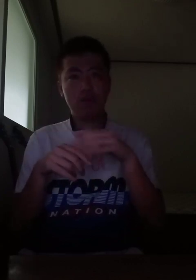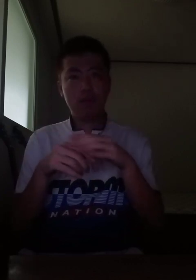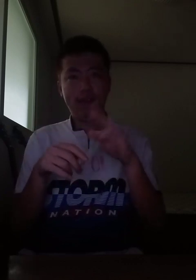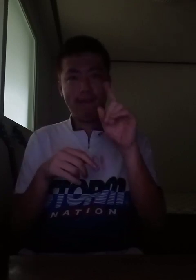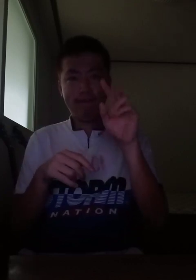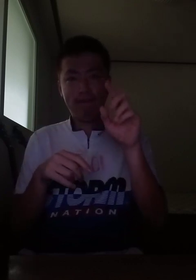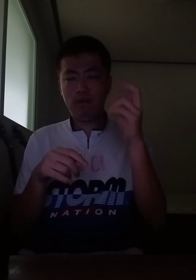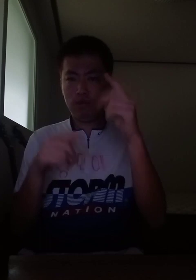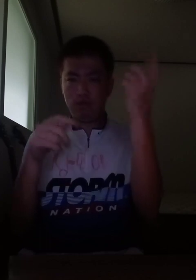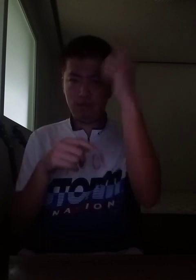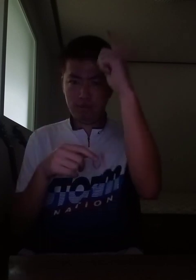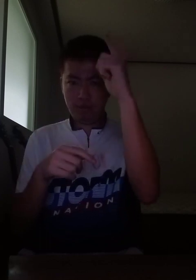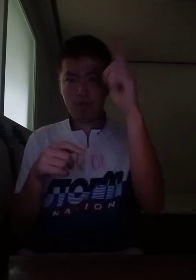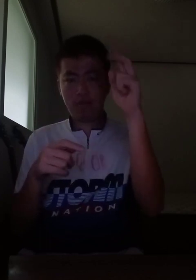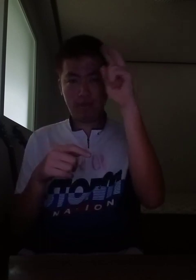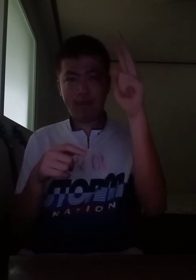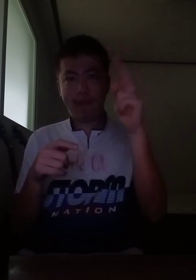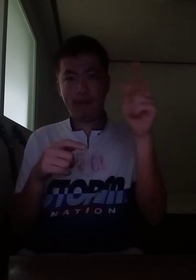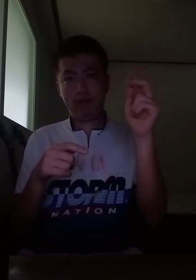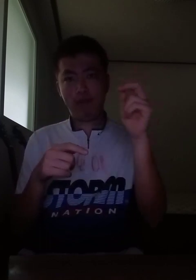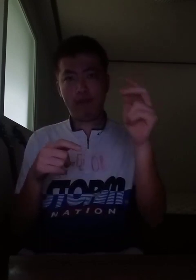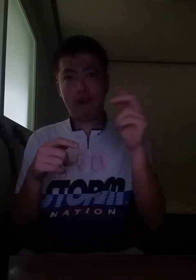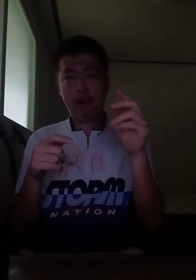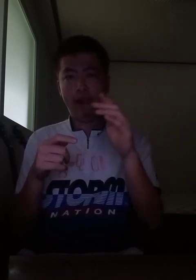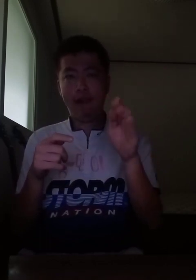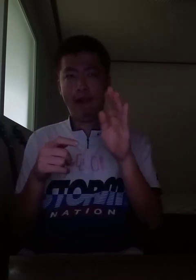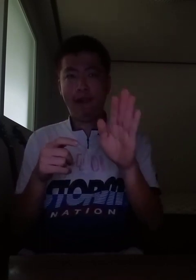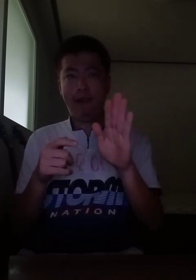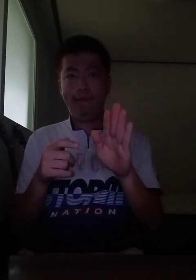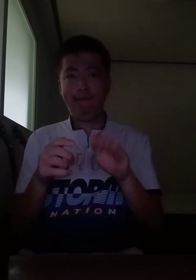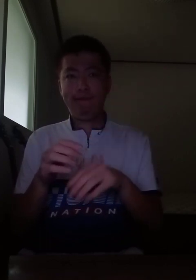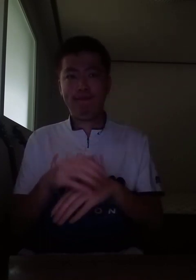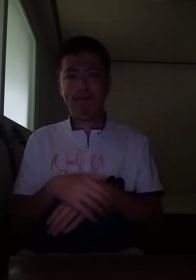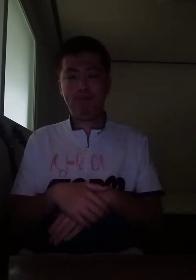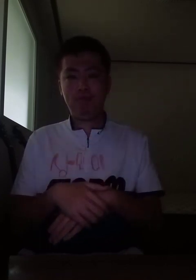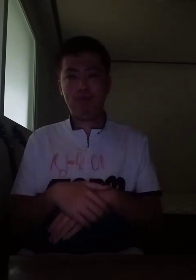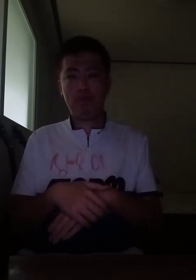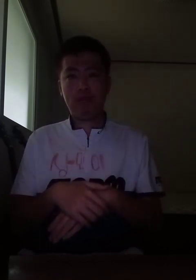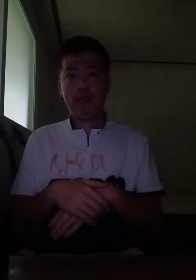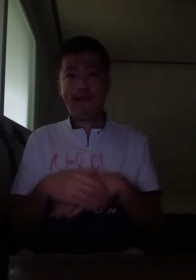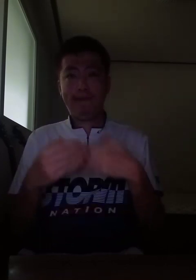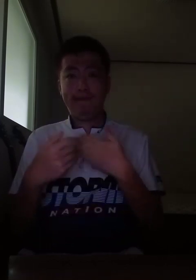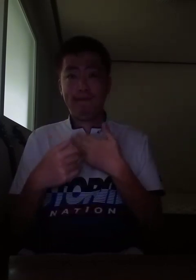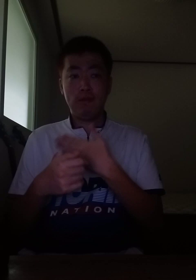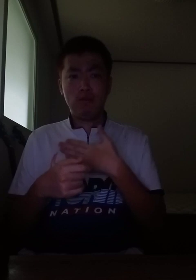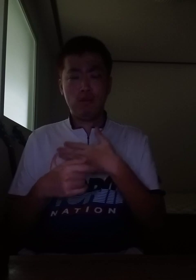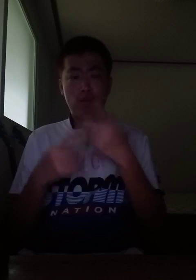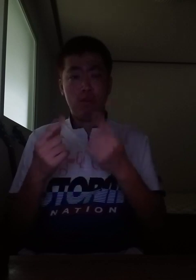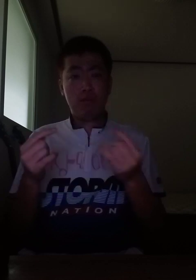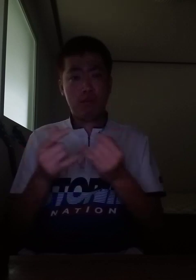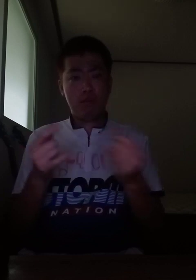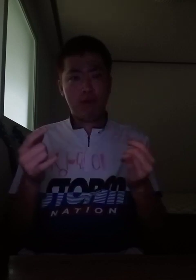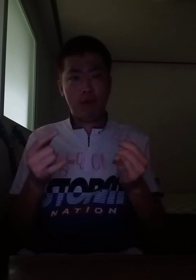사이렌이 울리고 경찰서로 신고돼 곧바로 출동합니다. 여성분들이 안심하고 화장실을 사용할 수 있고 그